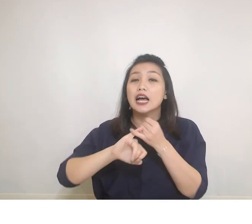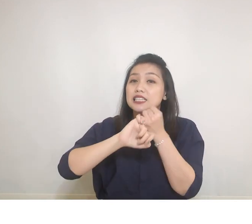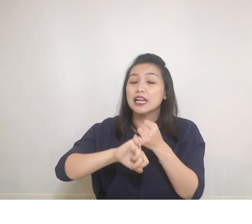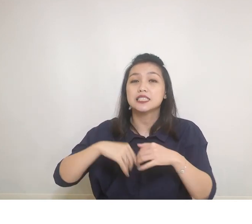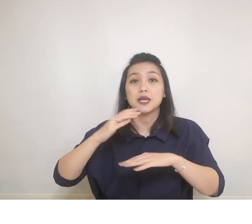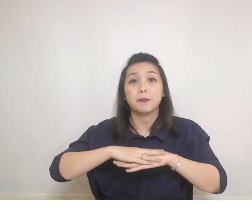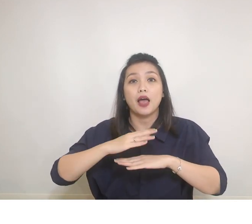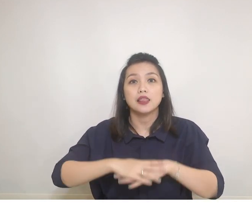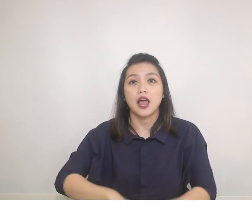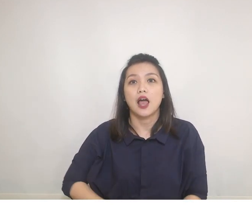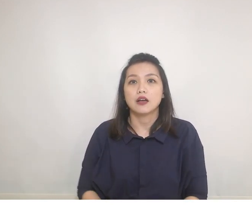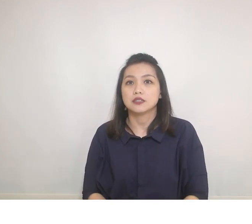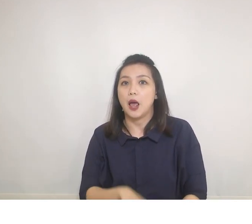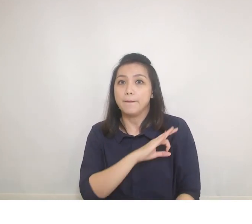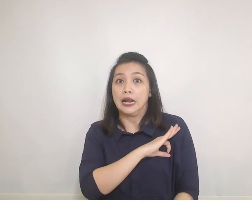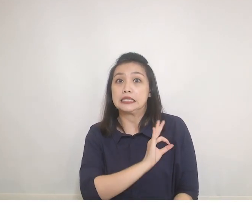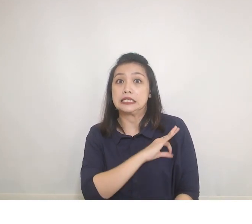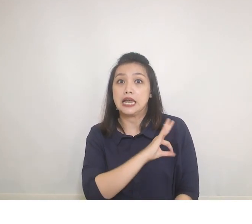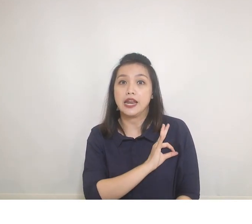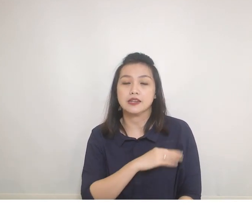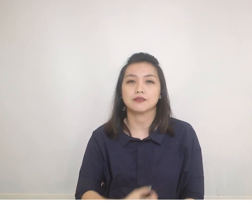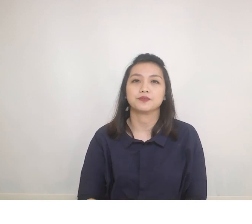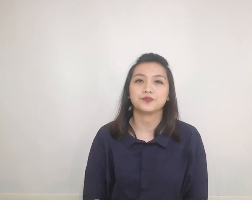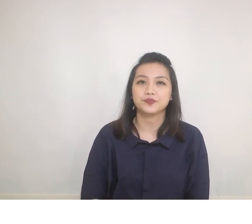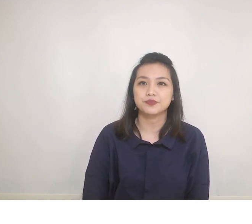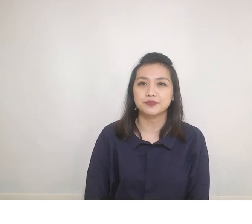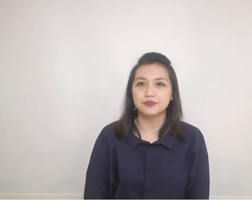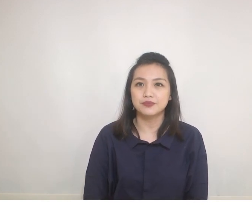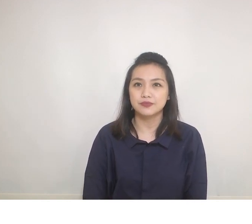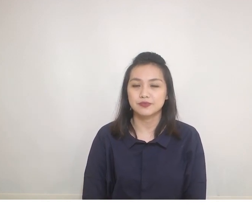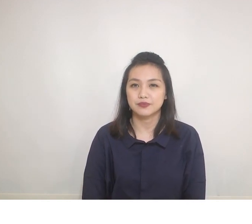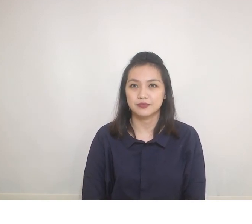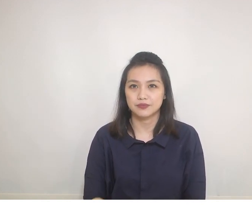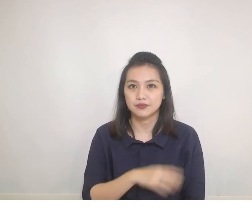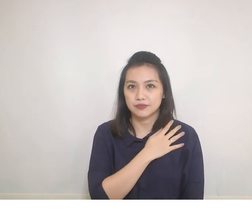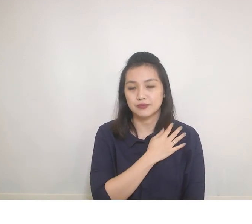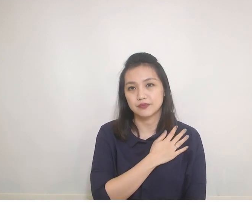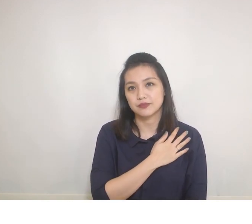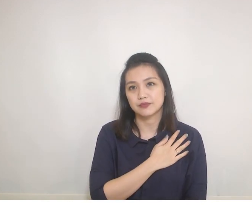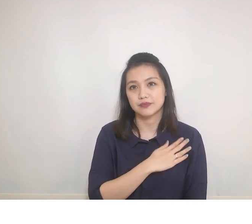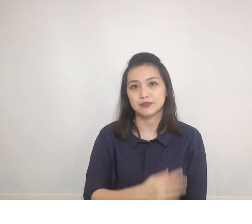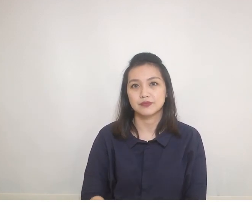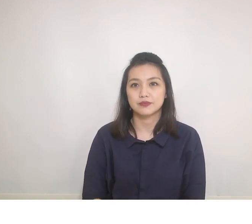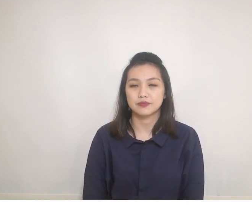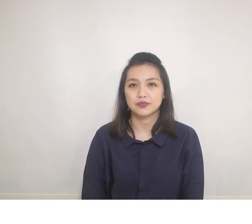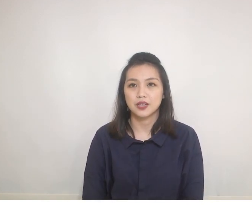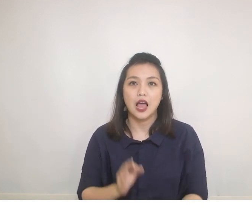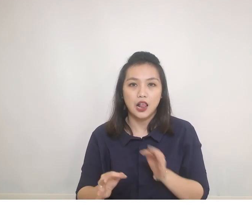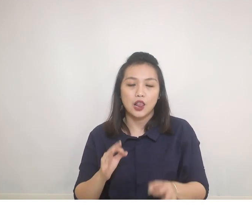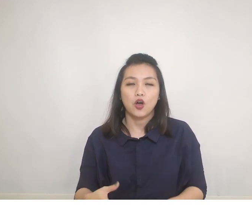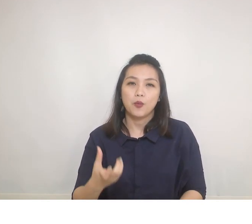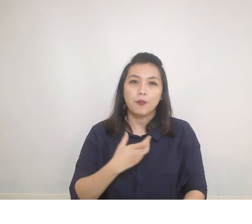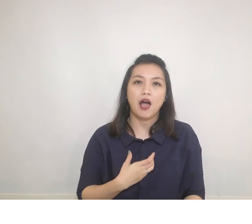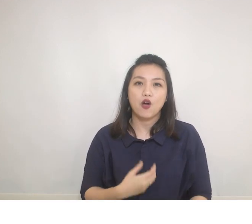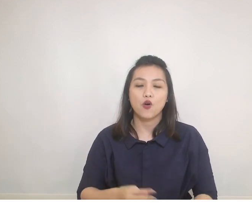dari yang awalnya ngajak istri saya begitu susahnya ikut MT sampai Tuhan ngaturkan, mengkondisikan supaya ada yang cancel